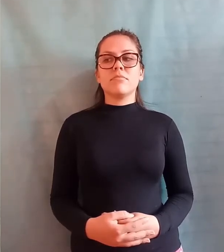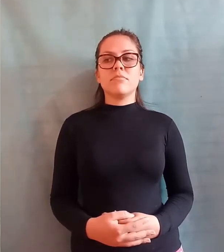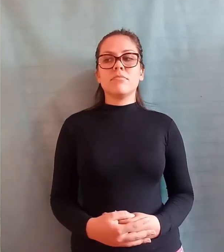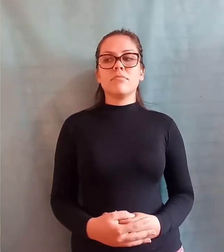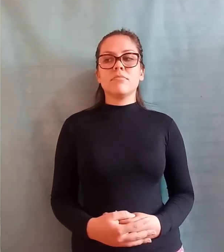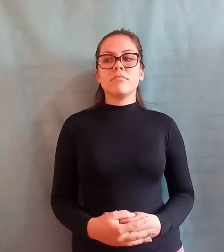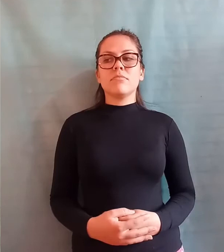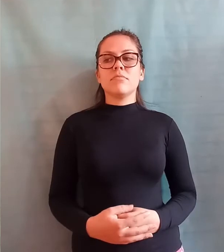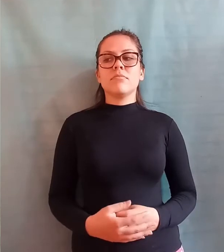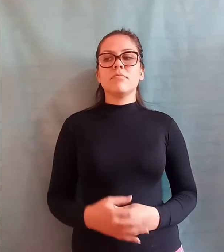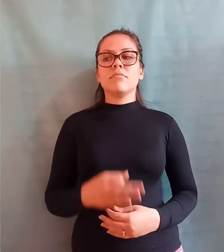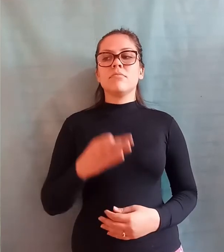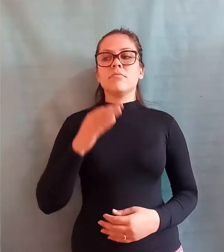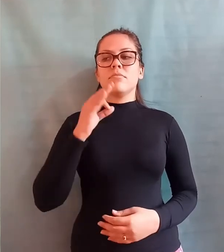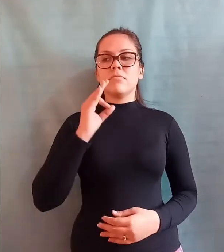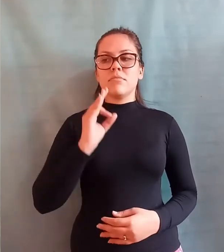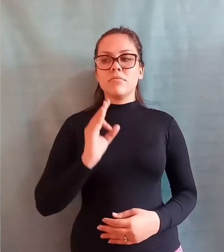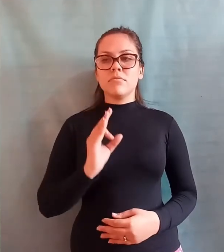Fazemos o nosso mudra